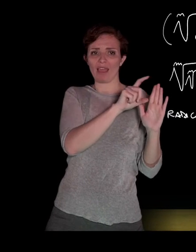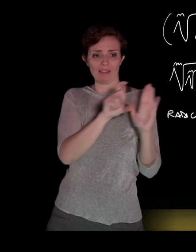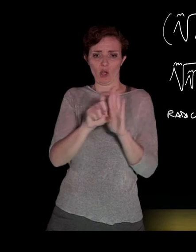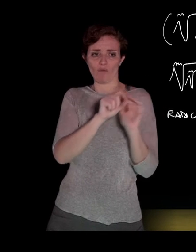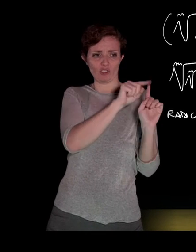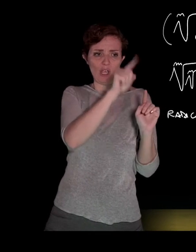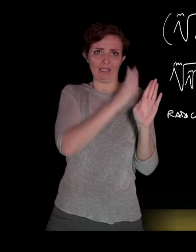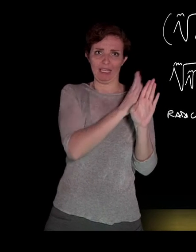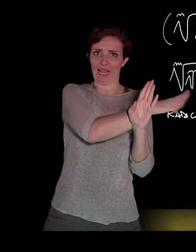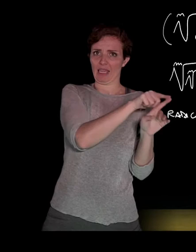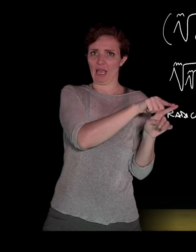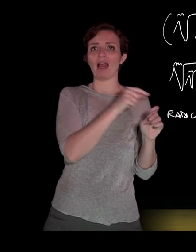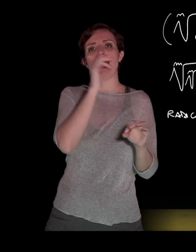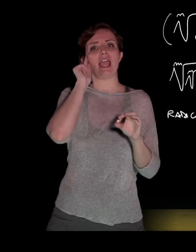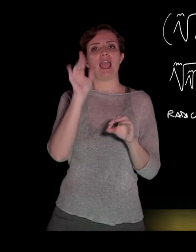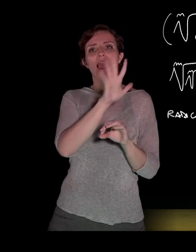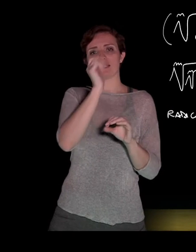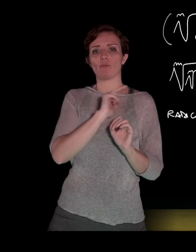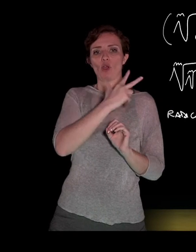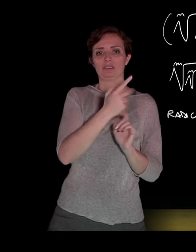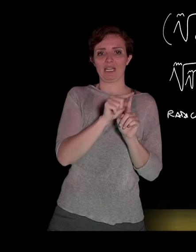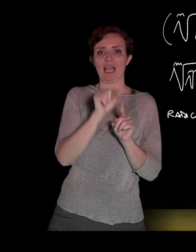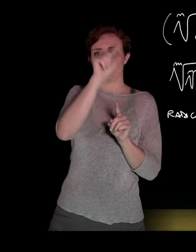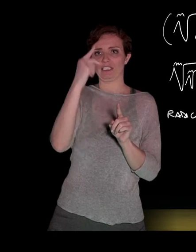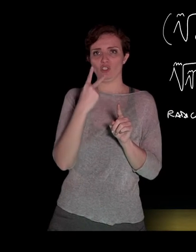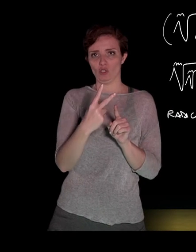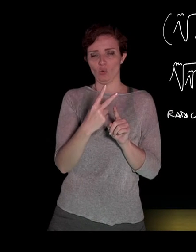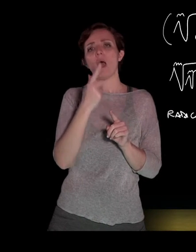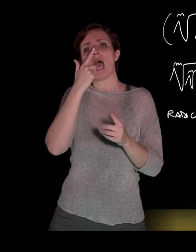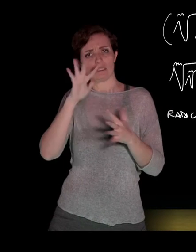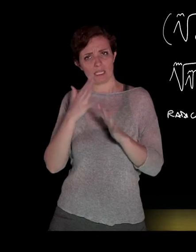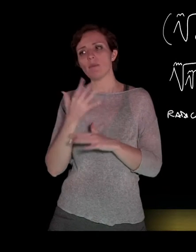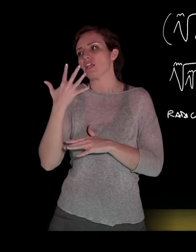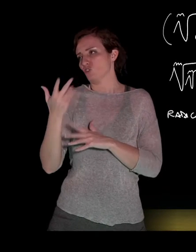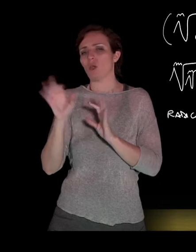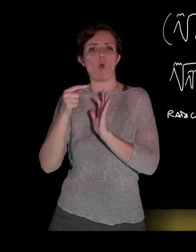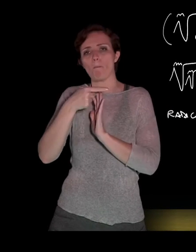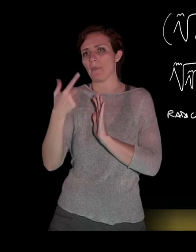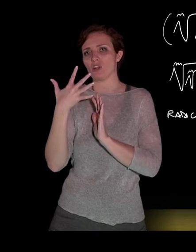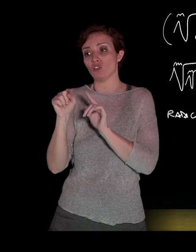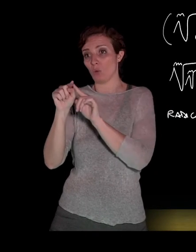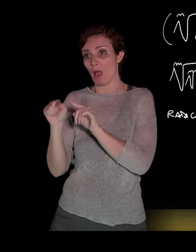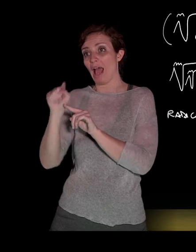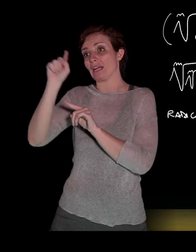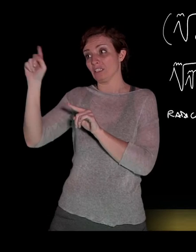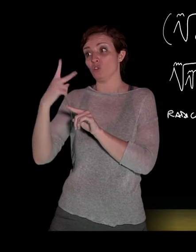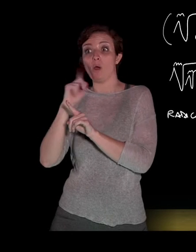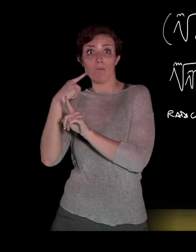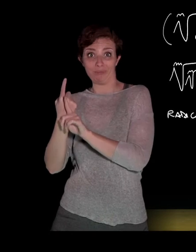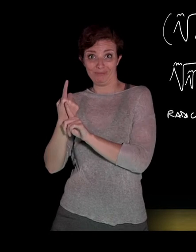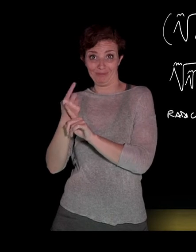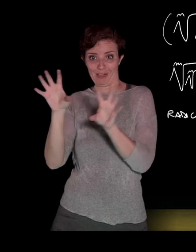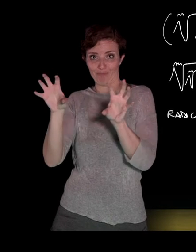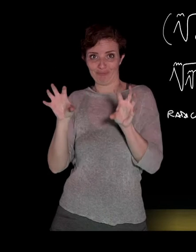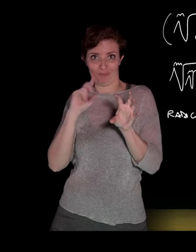di 2 è simile a 5 o almeno cinque la d16 di tre quindi due sempre mentre non è assolutamente simile a un radicale